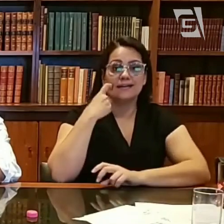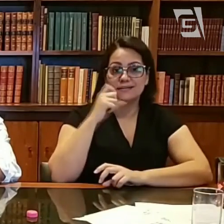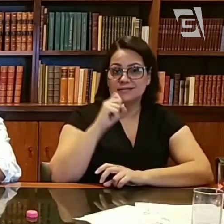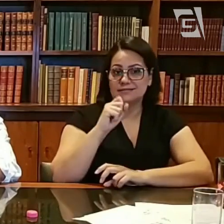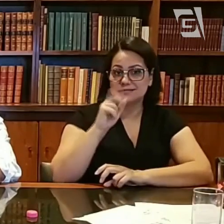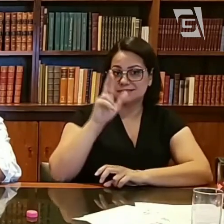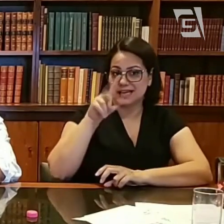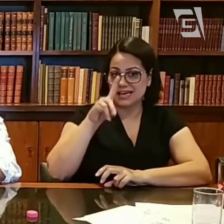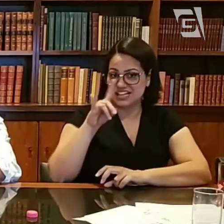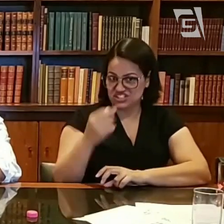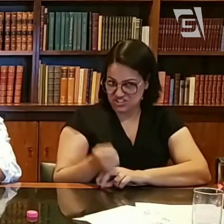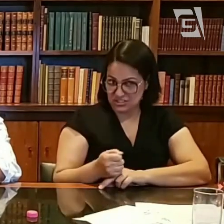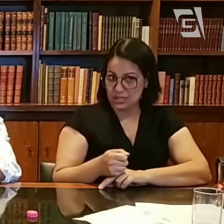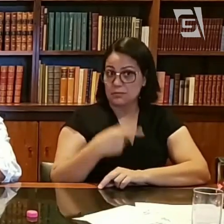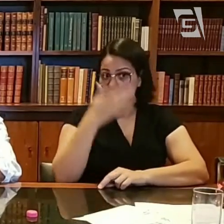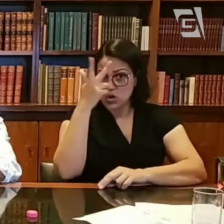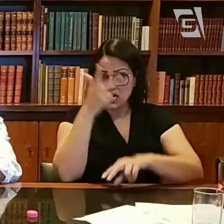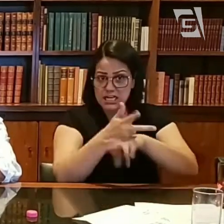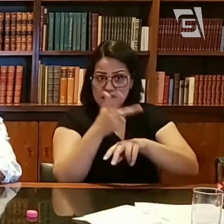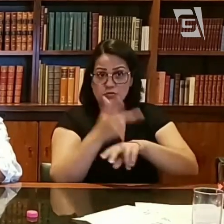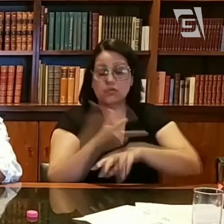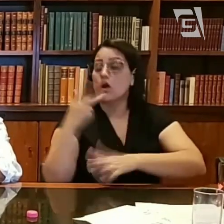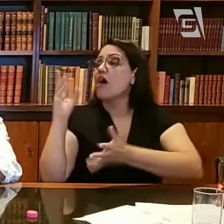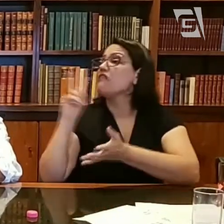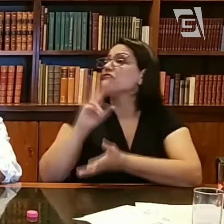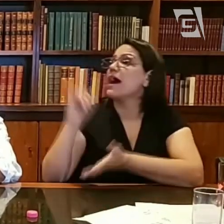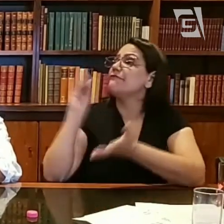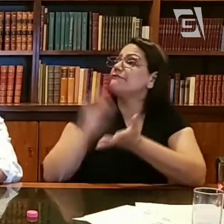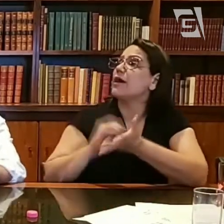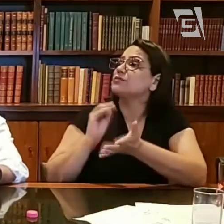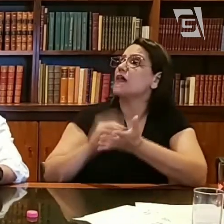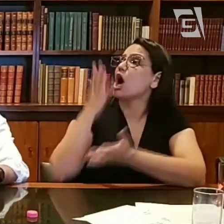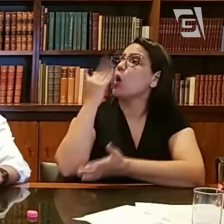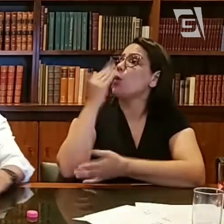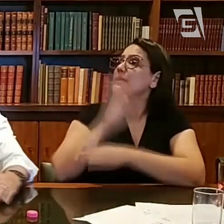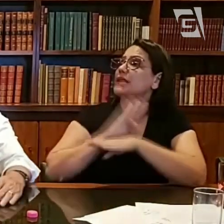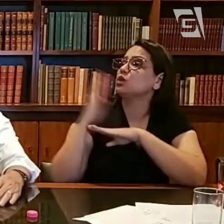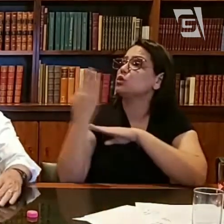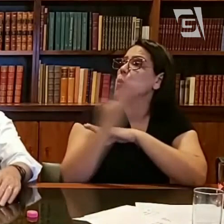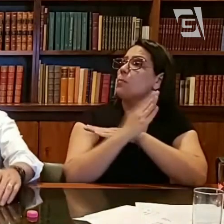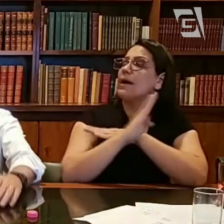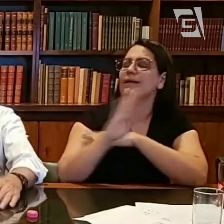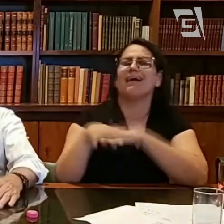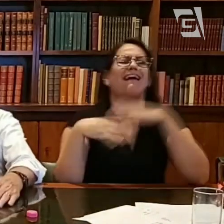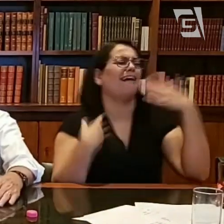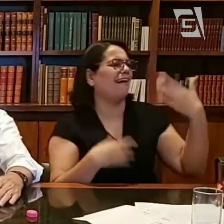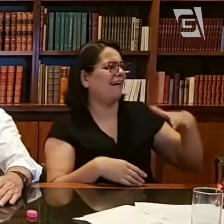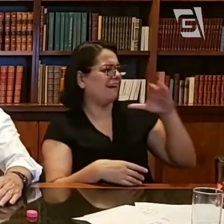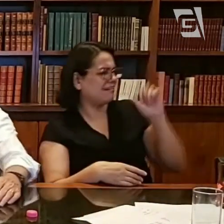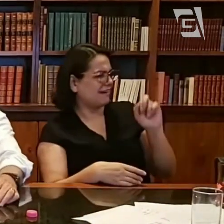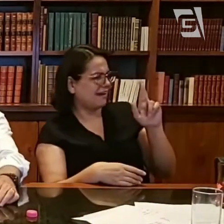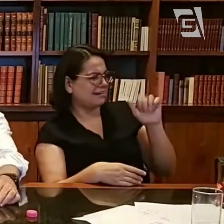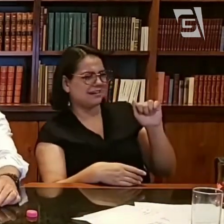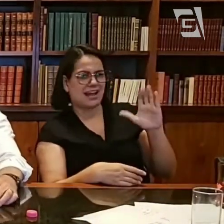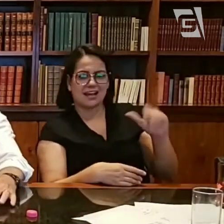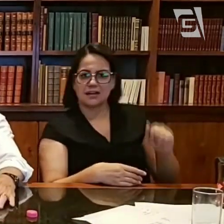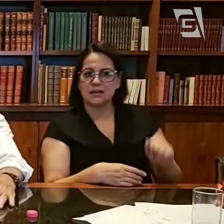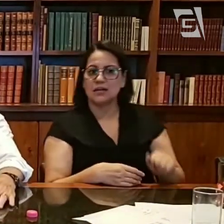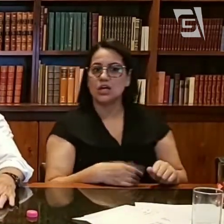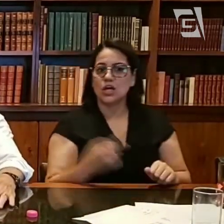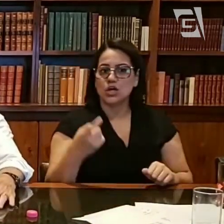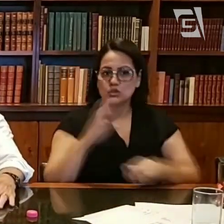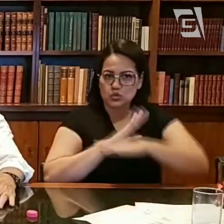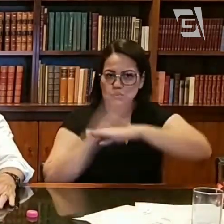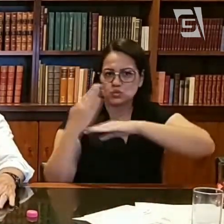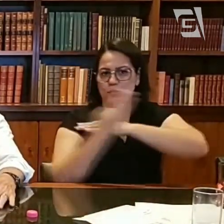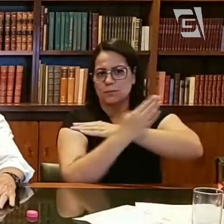acionar a justiça eleitoral para apurar eventual abuso de poder por parte do presidente os partidos contrários